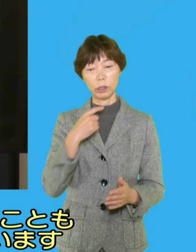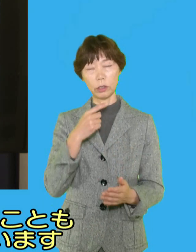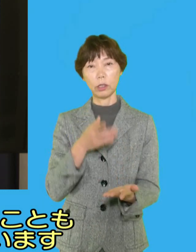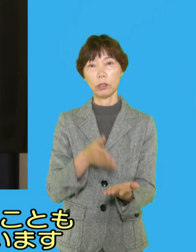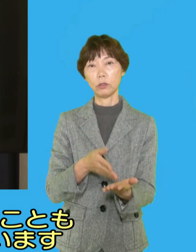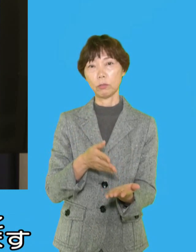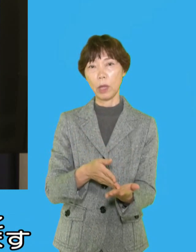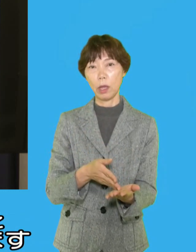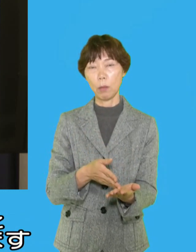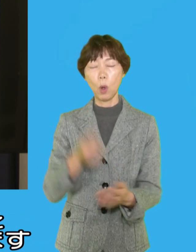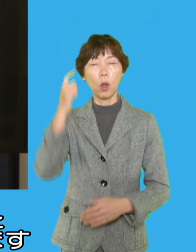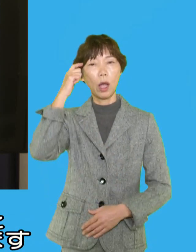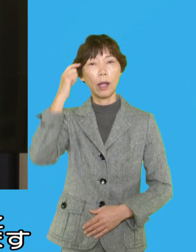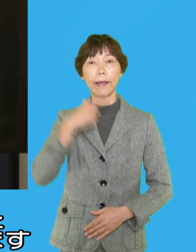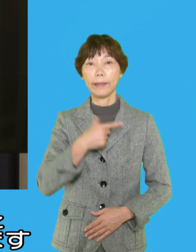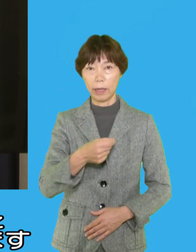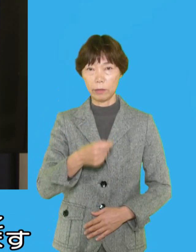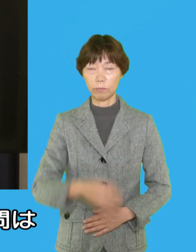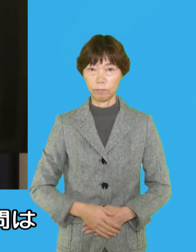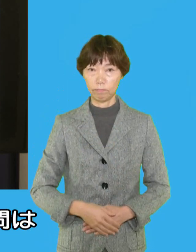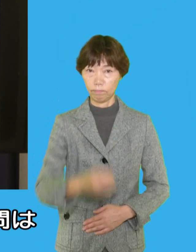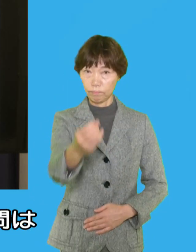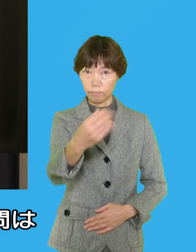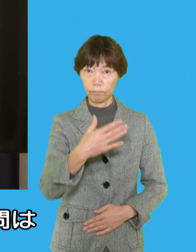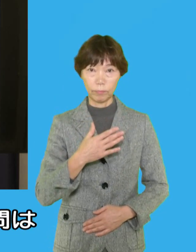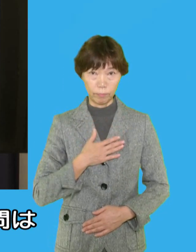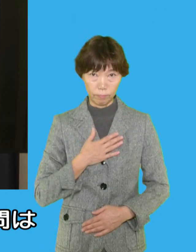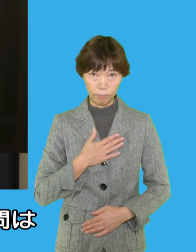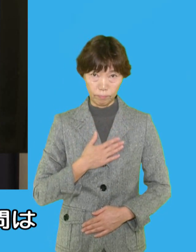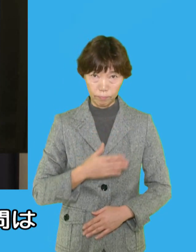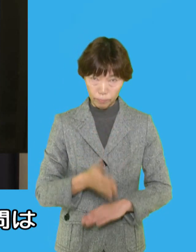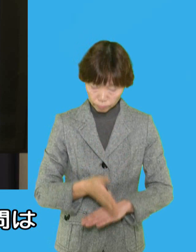思います。 分かりました、ありがとうございます。